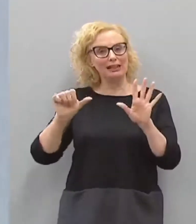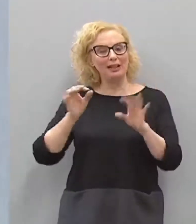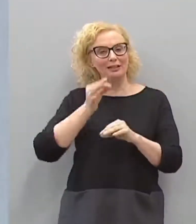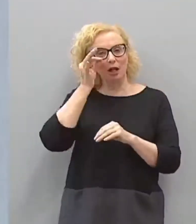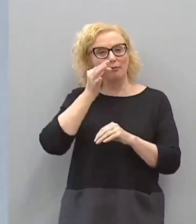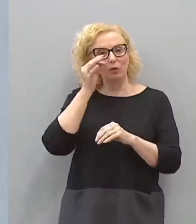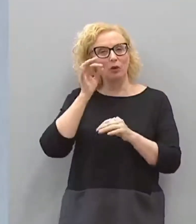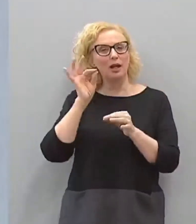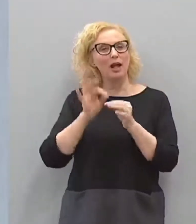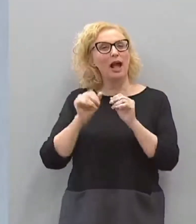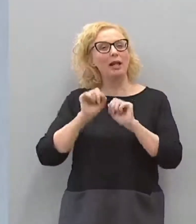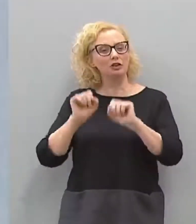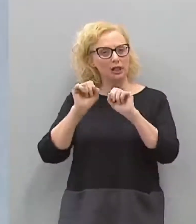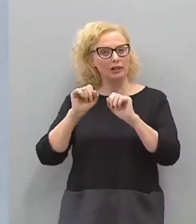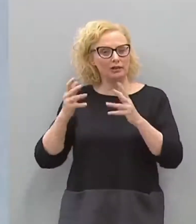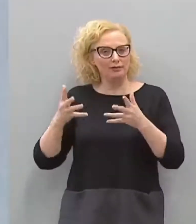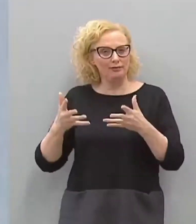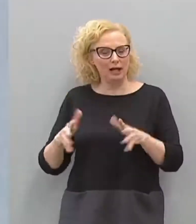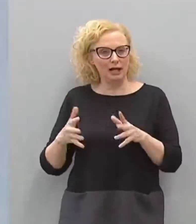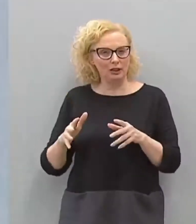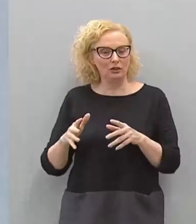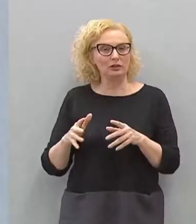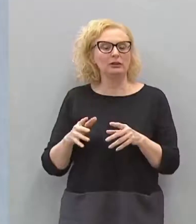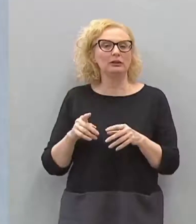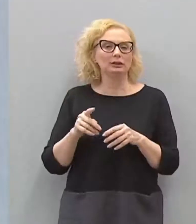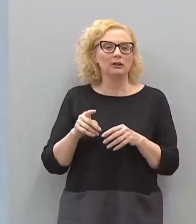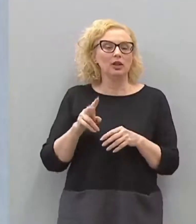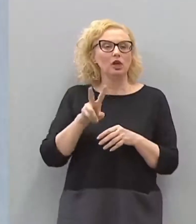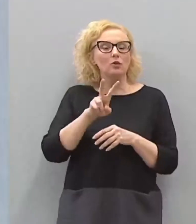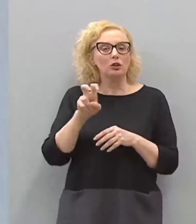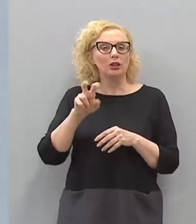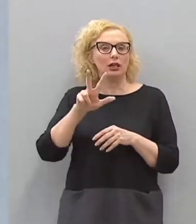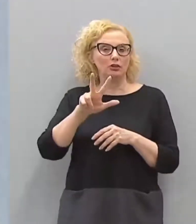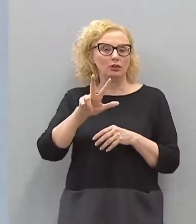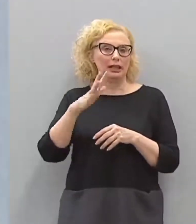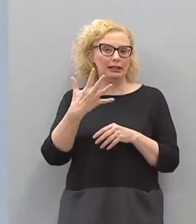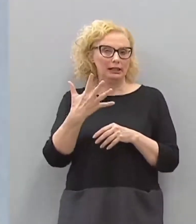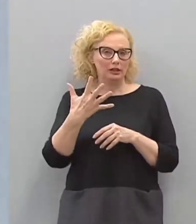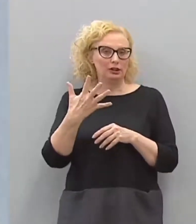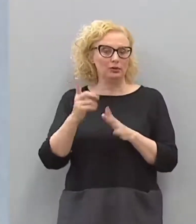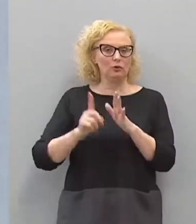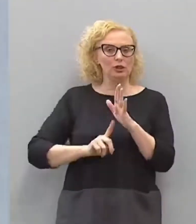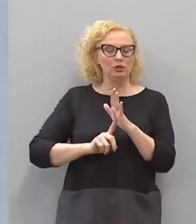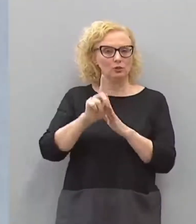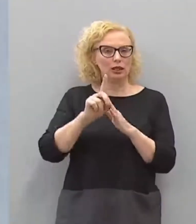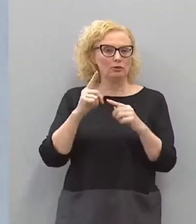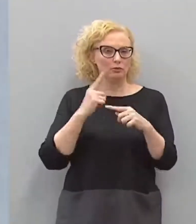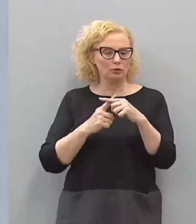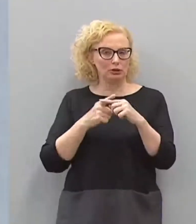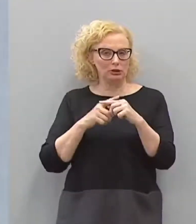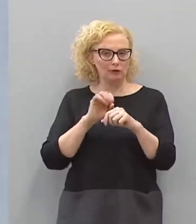antigienici che sono stati effettuati di cui appunto 235 sono risultati positivi